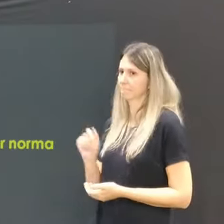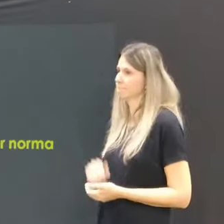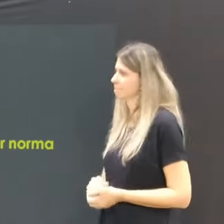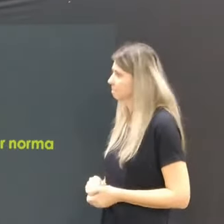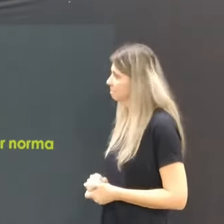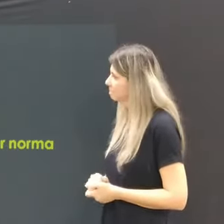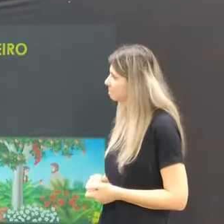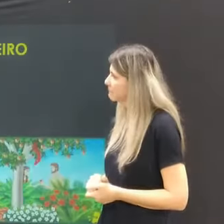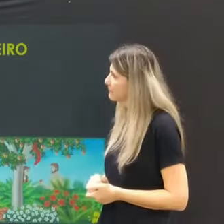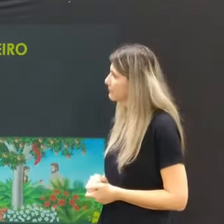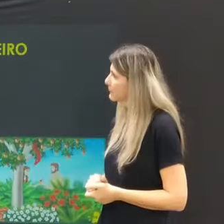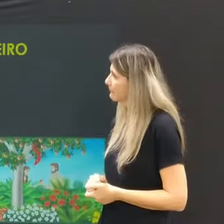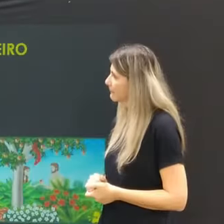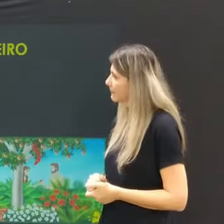Pode mudar, Andressa?